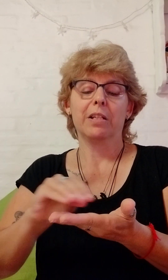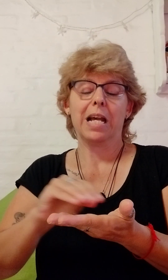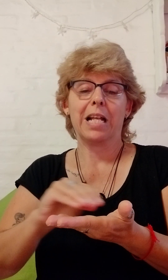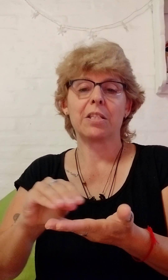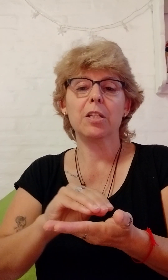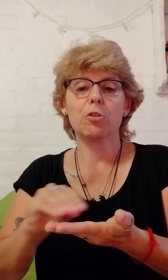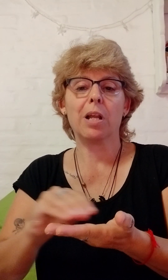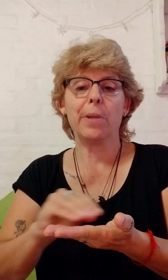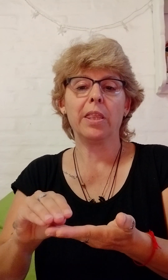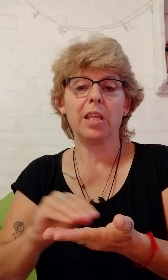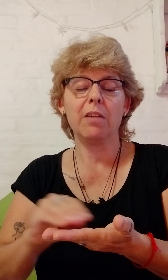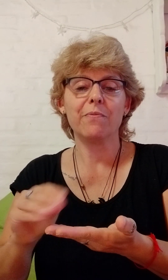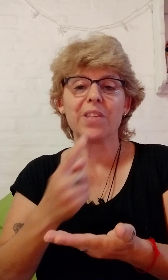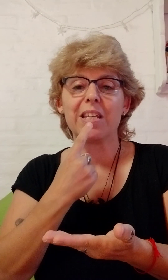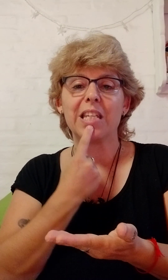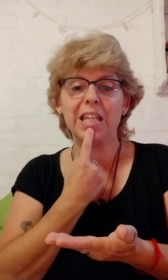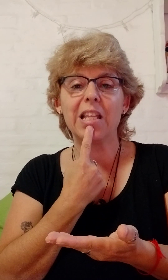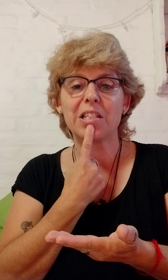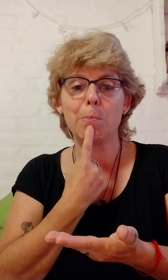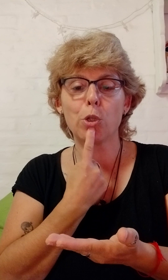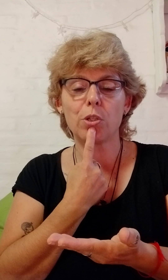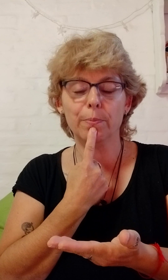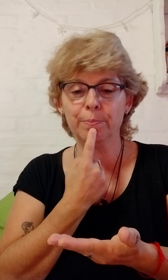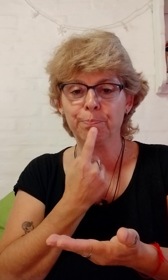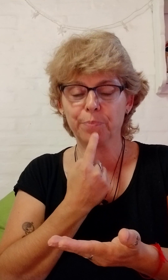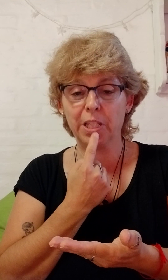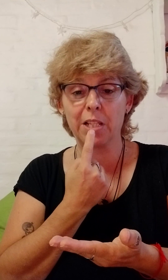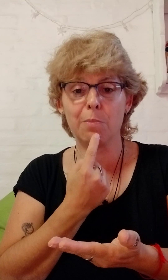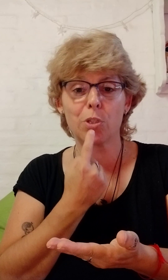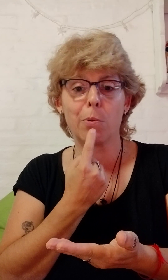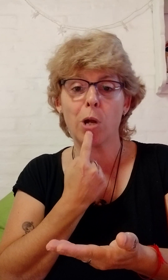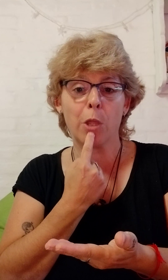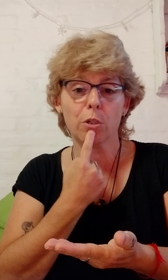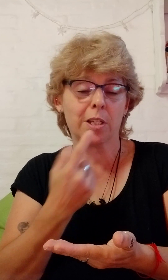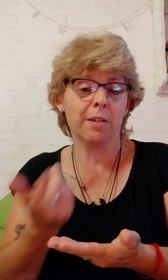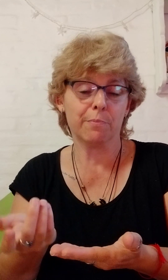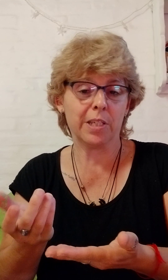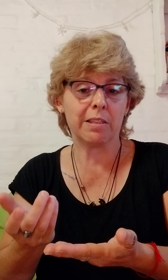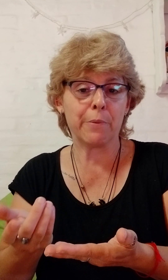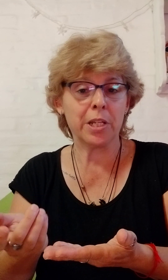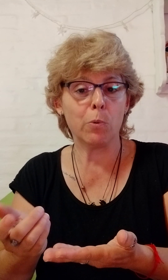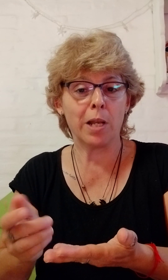Así solamente. Y decimos. Y decimos abogado. Que está bien igual.